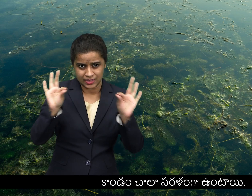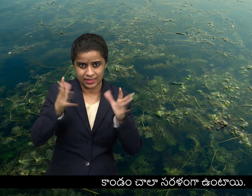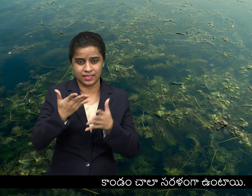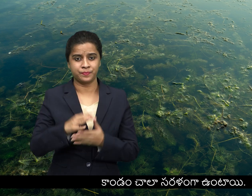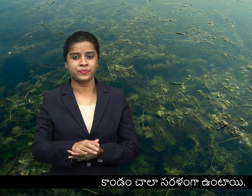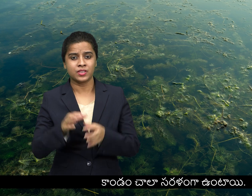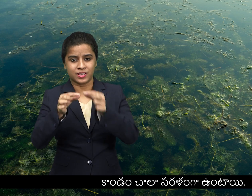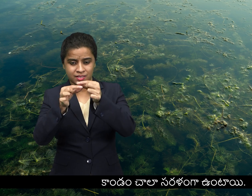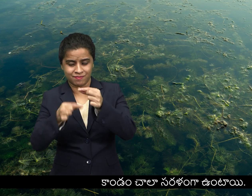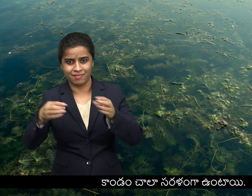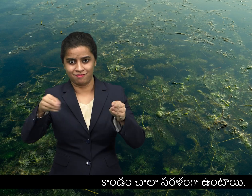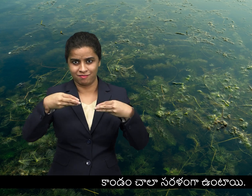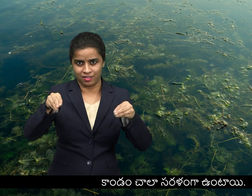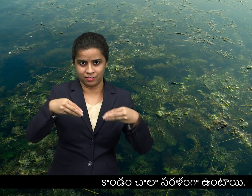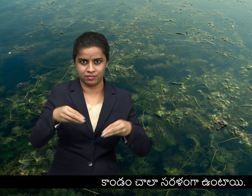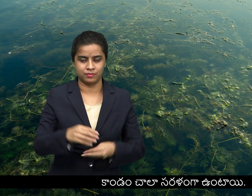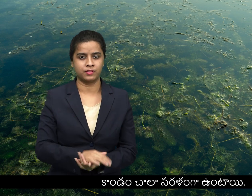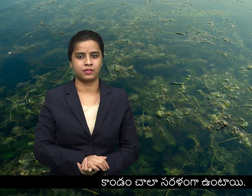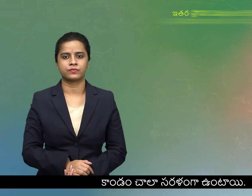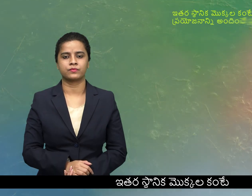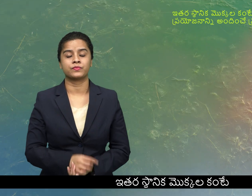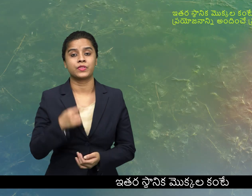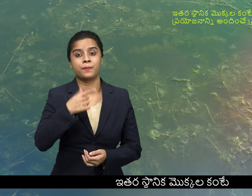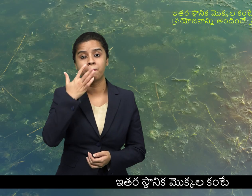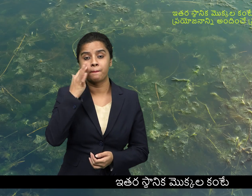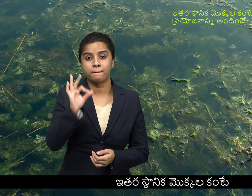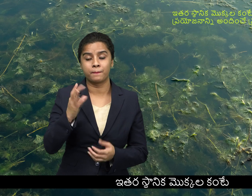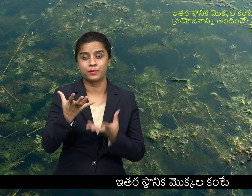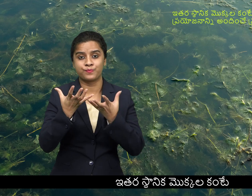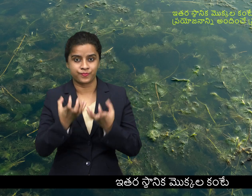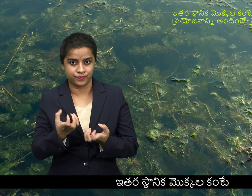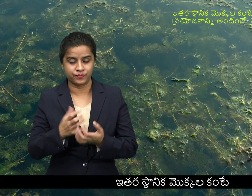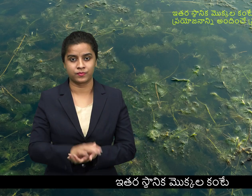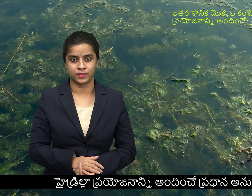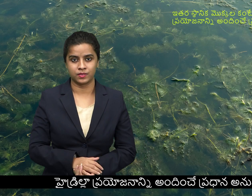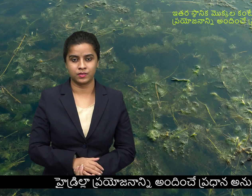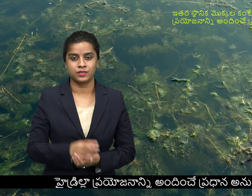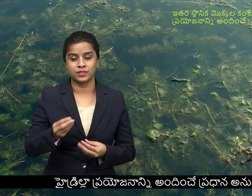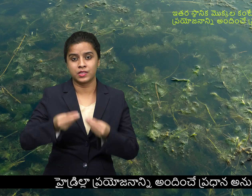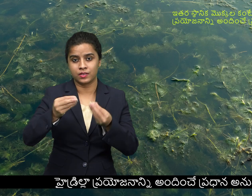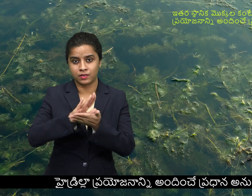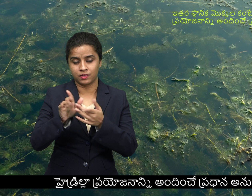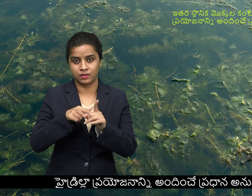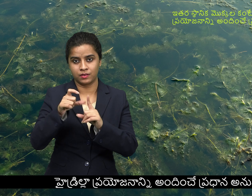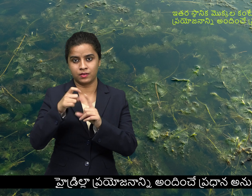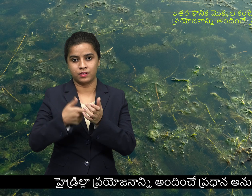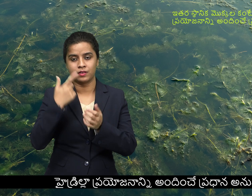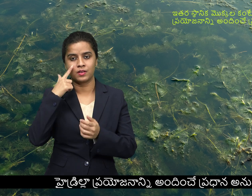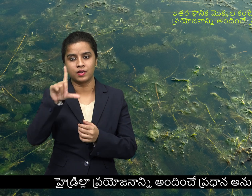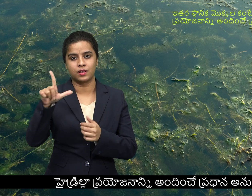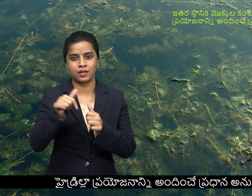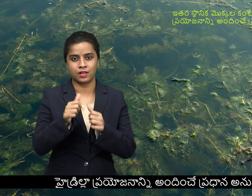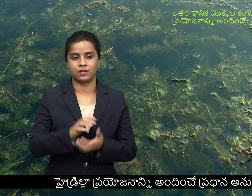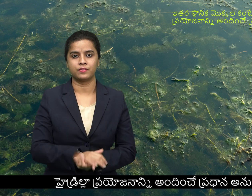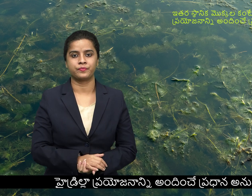కాండం చాలా సరళంగా ఉంటాయి. ఇతర స్థానిక మొక్కల కంటే హైడ్రిల్లా ప్రయోజనాన్ని